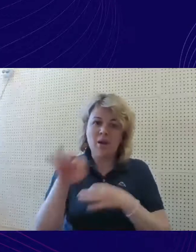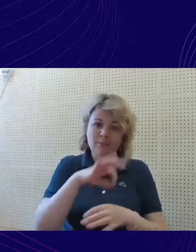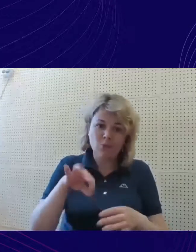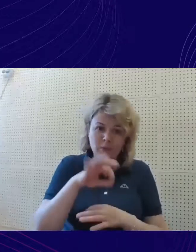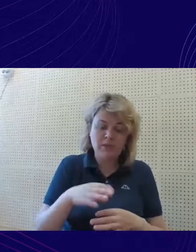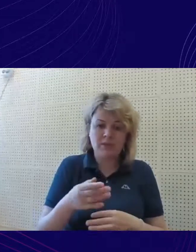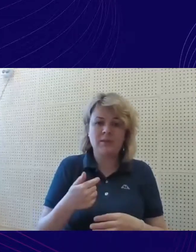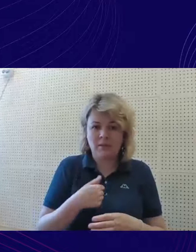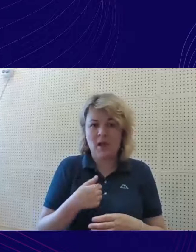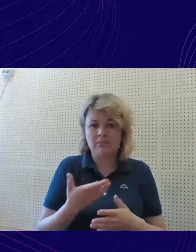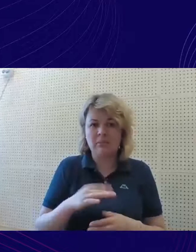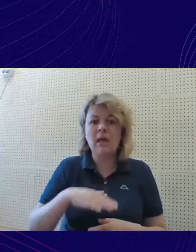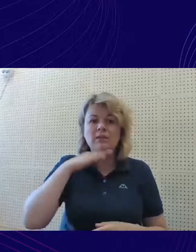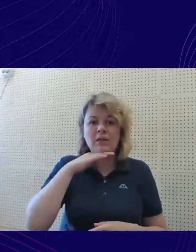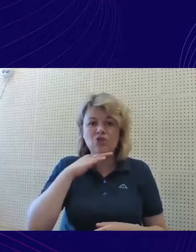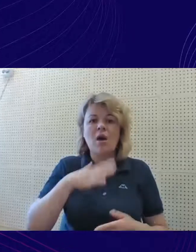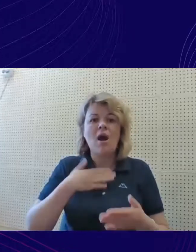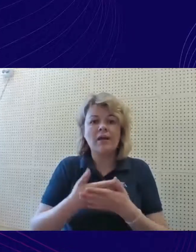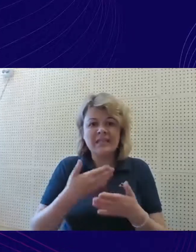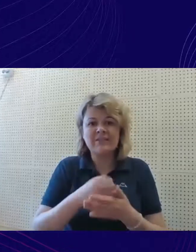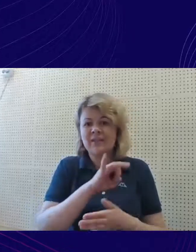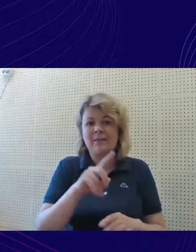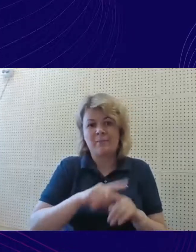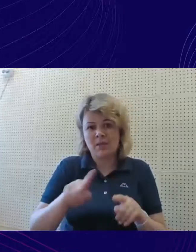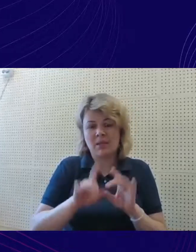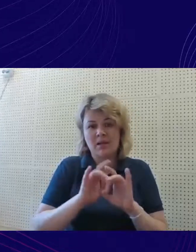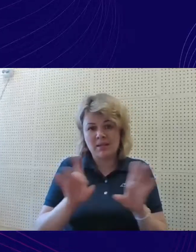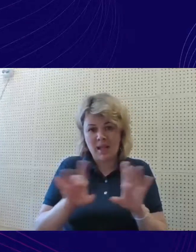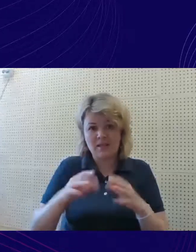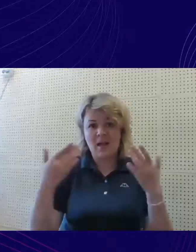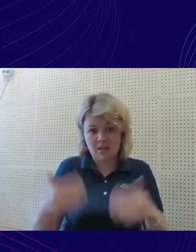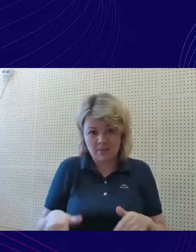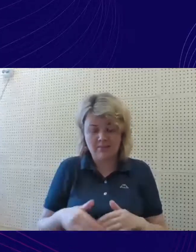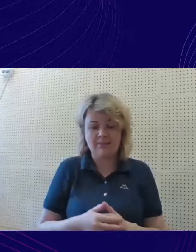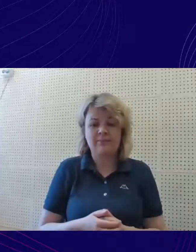как-то достаточно активно и быстро рассказал.